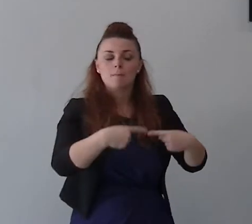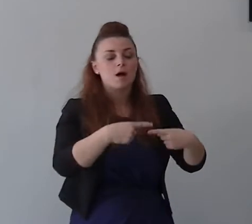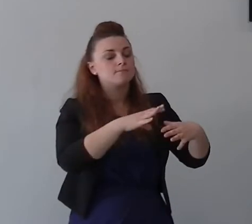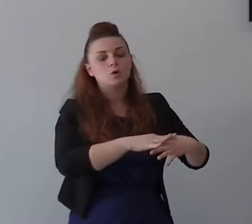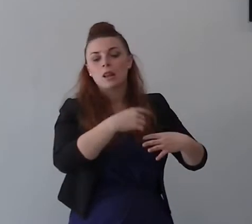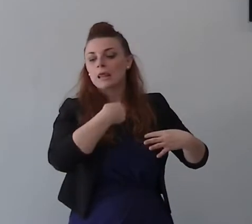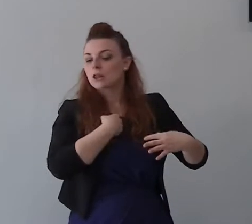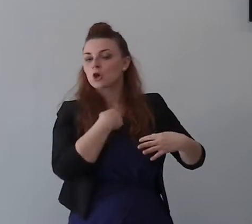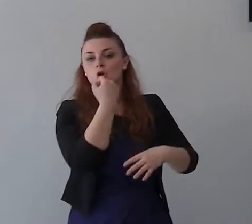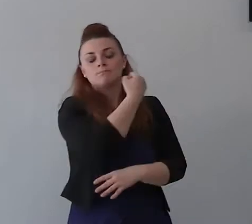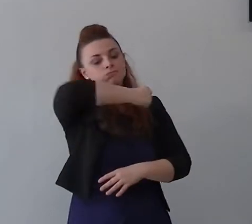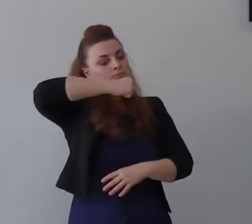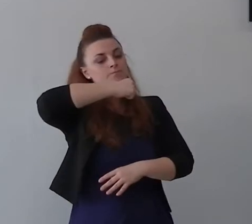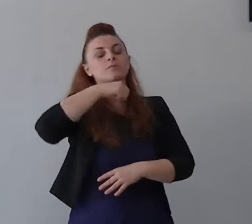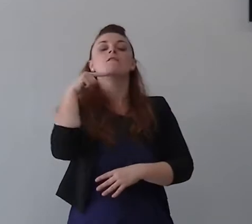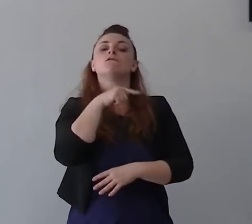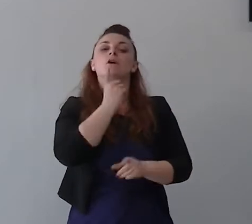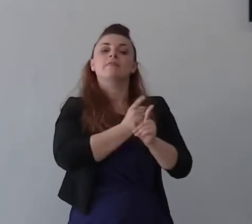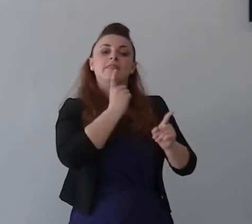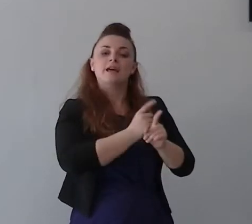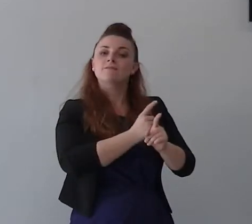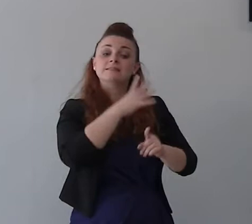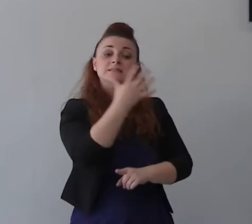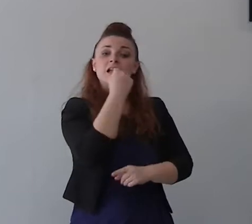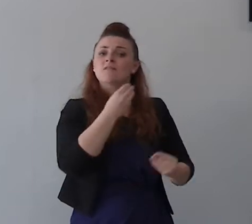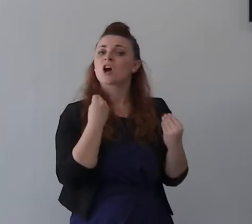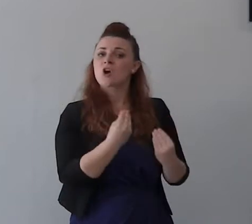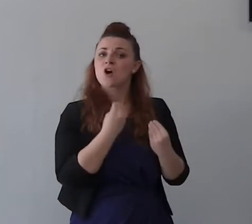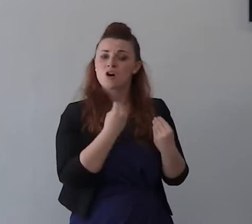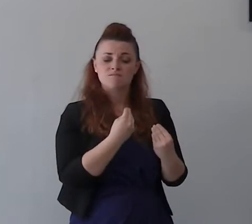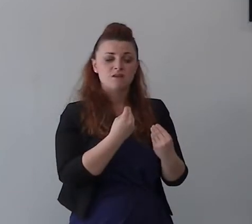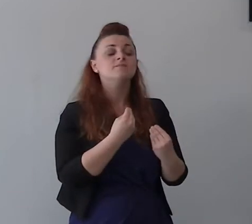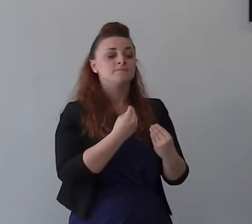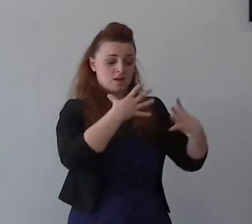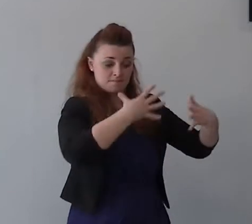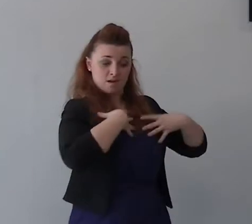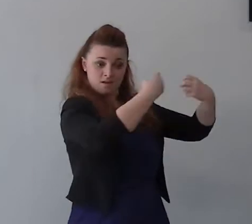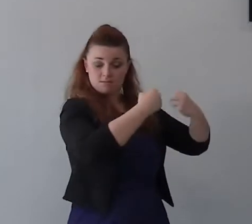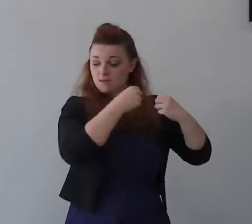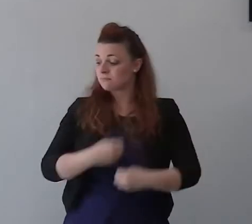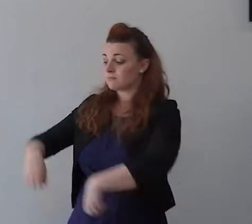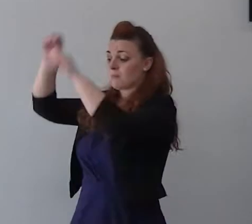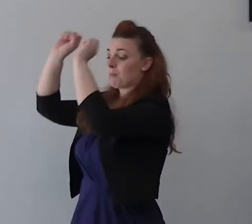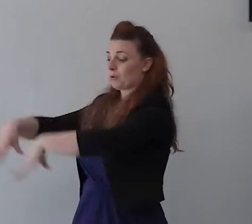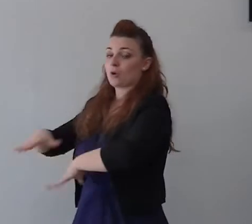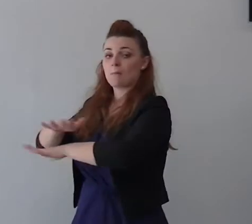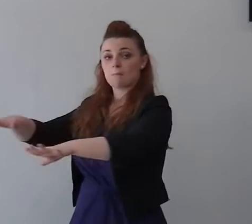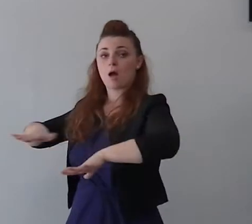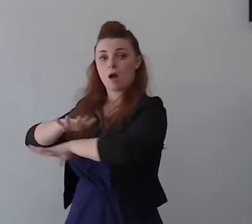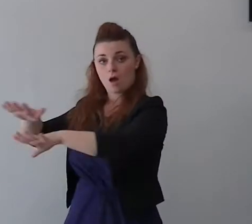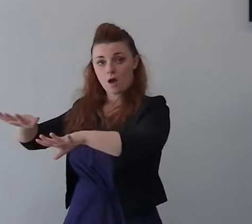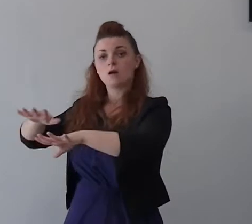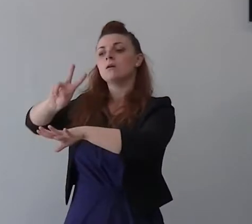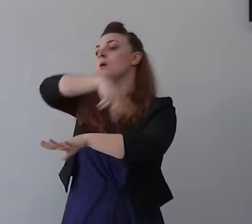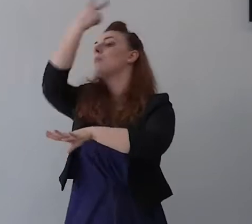salvare voi, buttatemi in mare. Un pesce lo prende e lo ingoia,